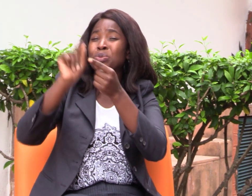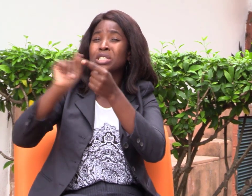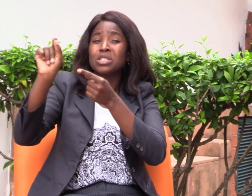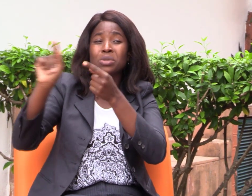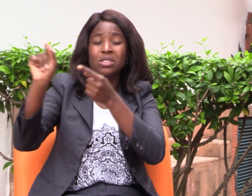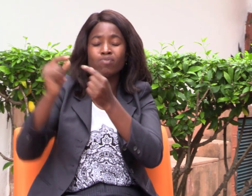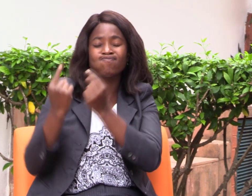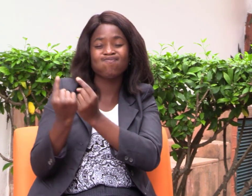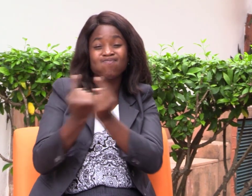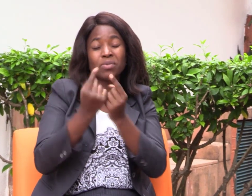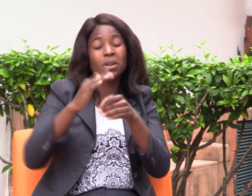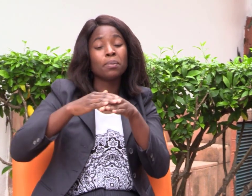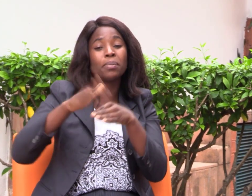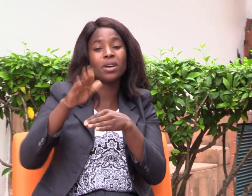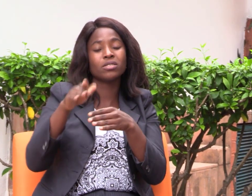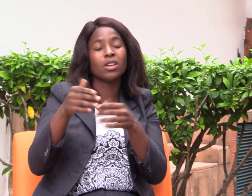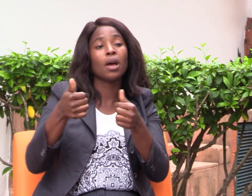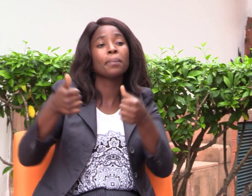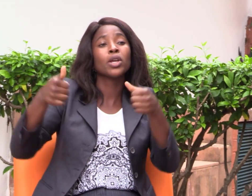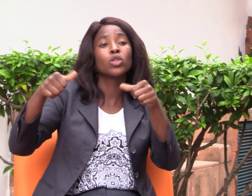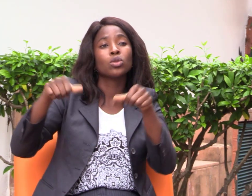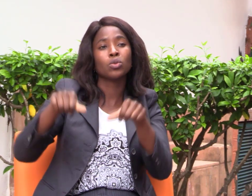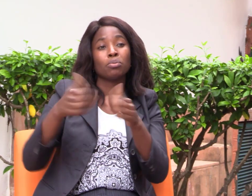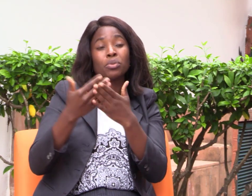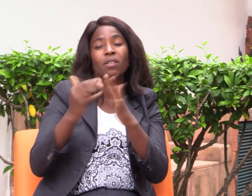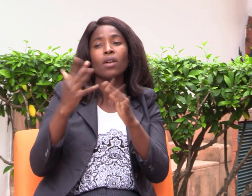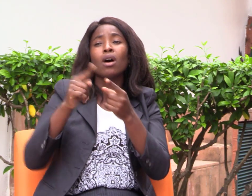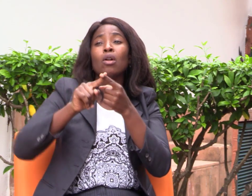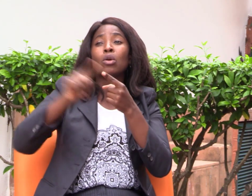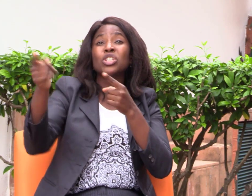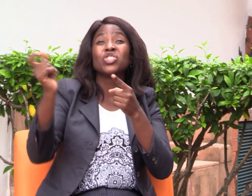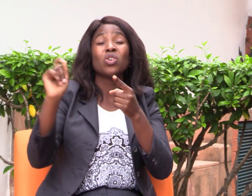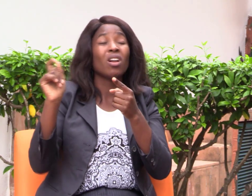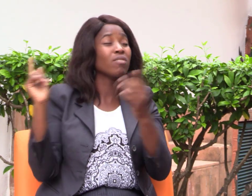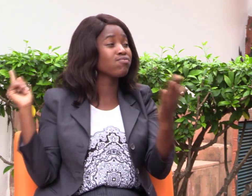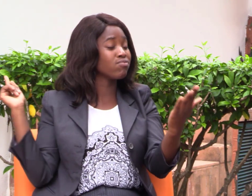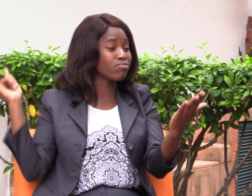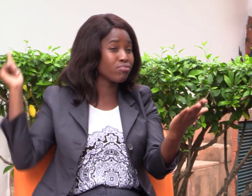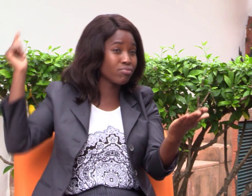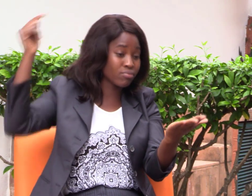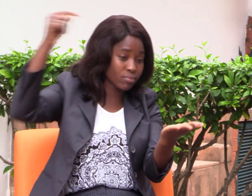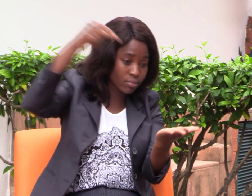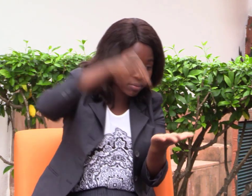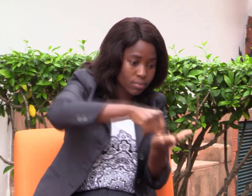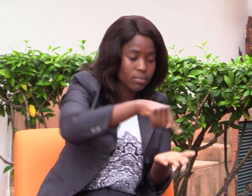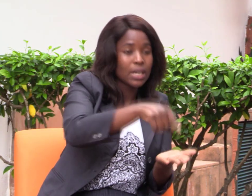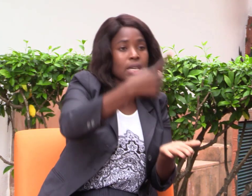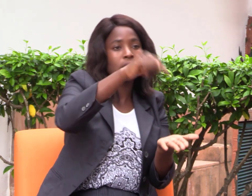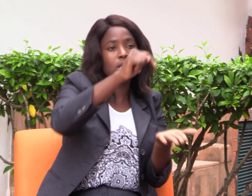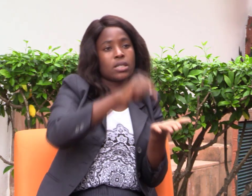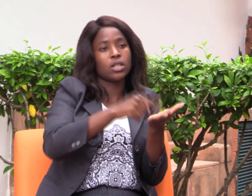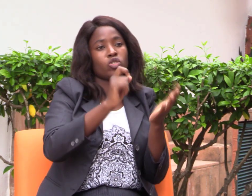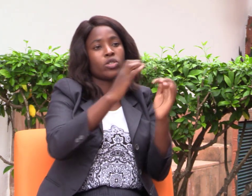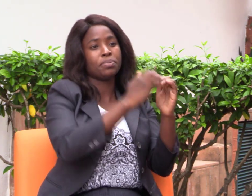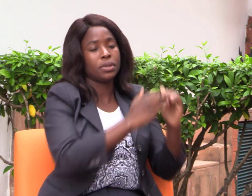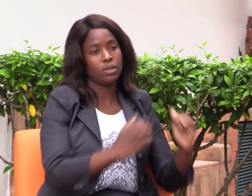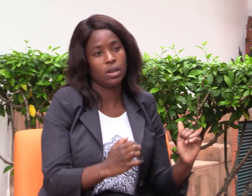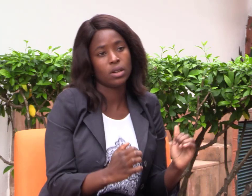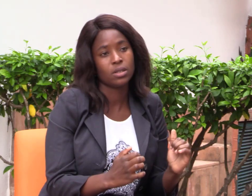Temos muitas pessoas surdas que vivem longe dessas escolas e dificilmente conseguem chegar até